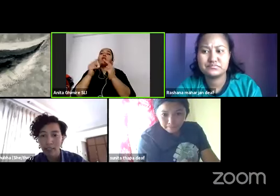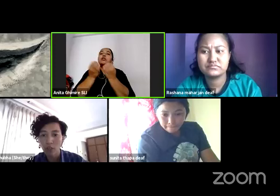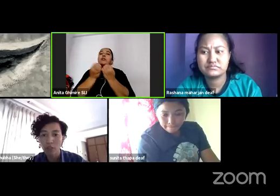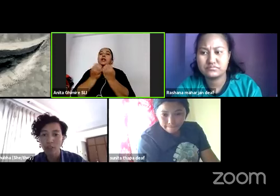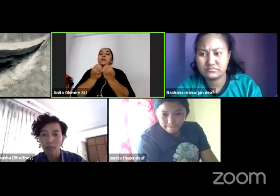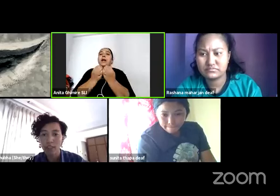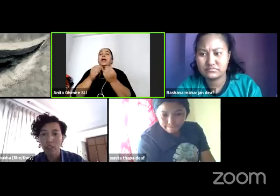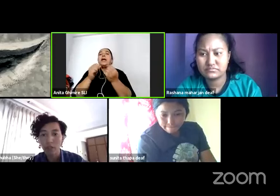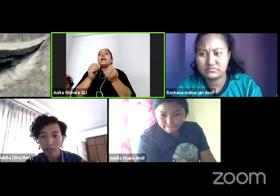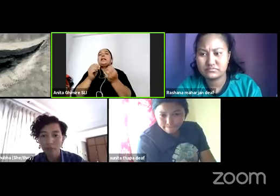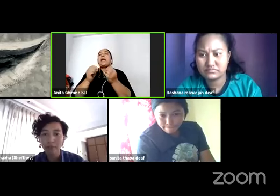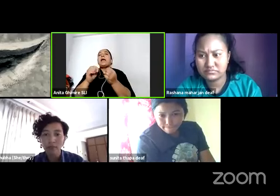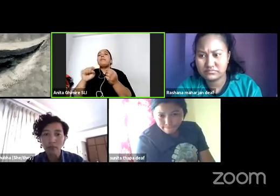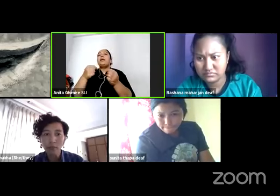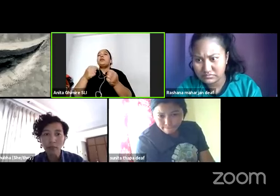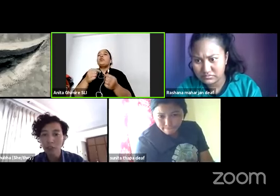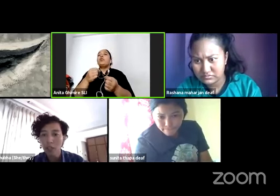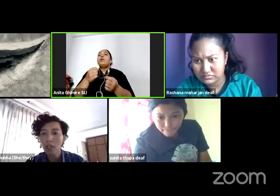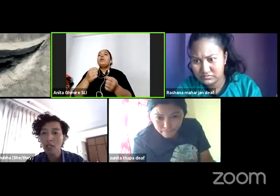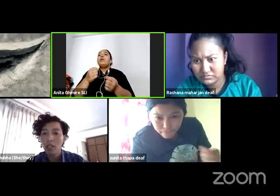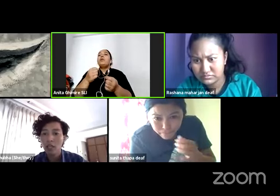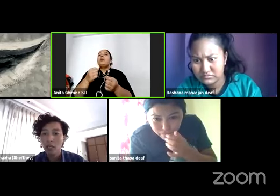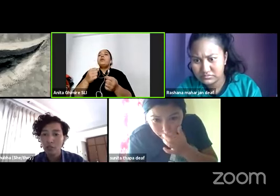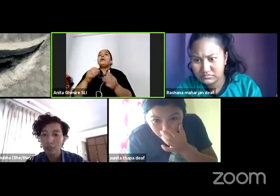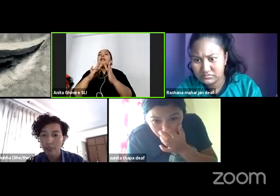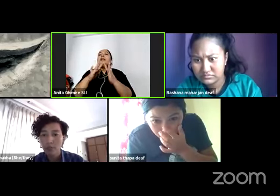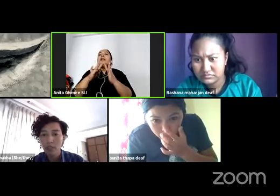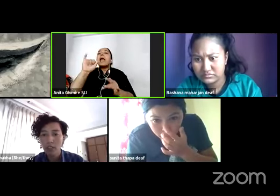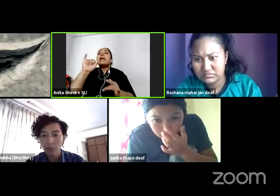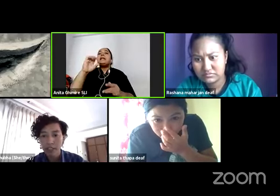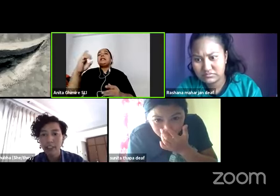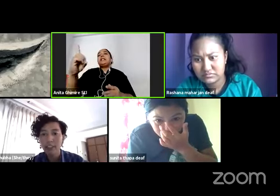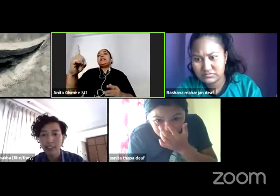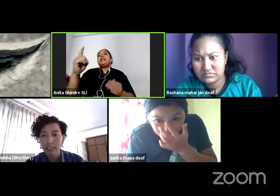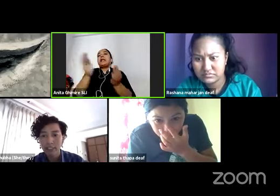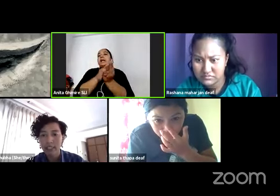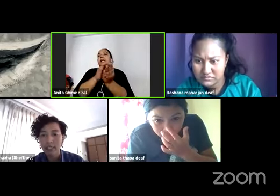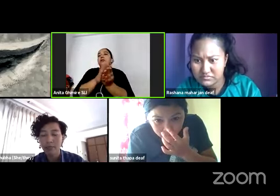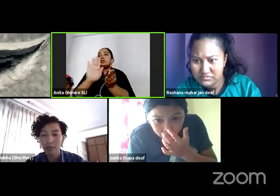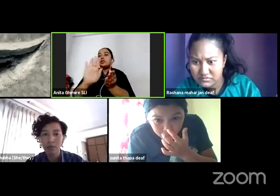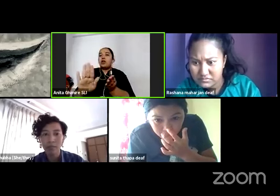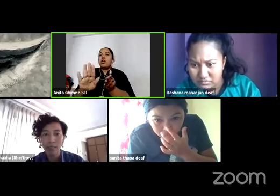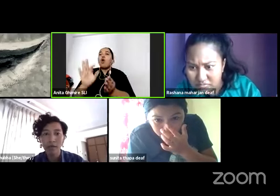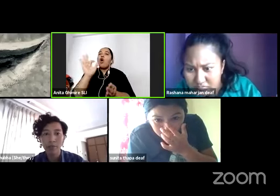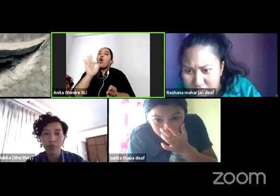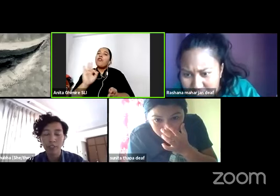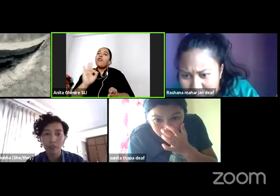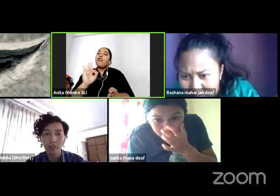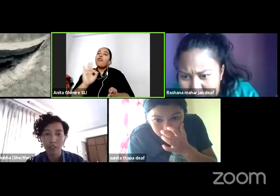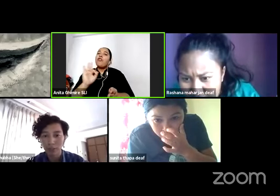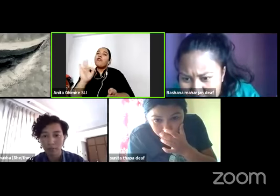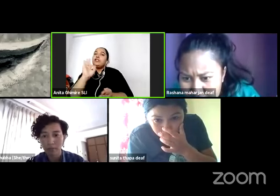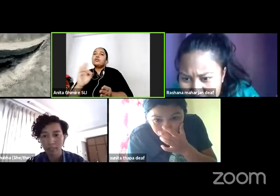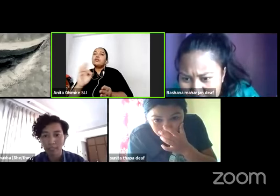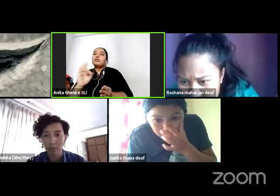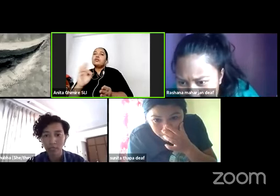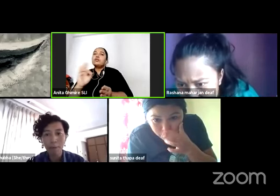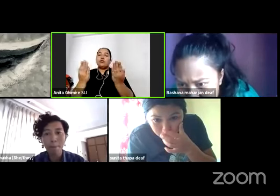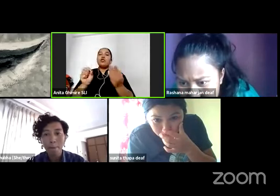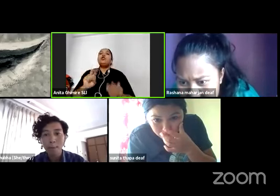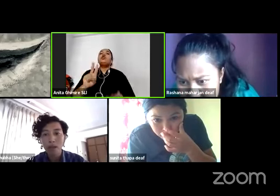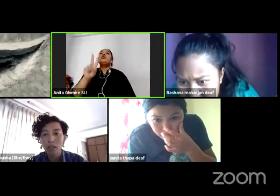पनि अफिसको पनि छ, र यो फेसबुक, ट्विटर, इन्स्टाग्राम, युट्युबमा हाम्रो यो भिडियो पनि पछि युट्युबमा पनि